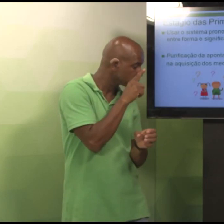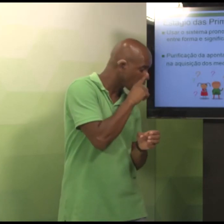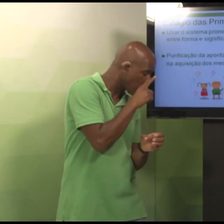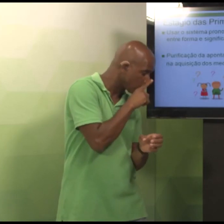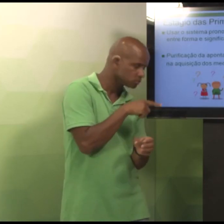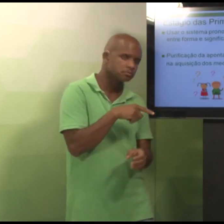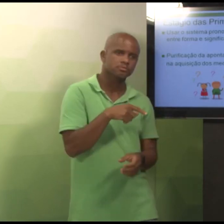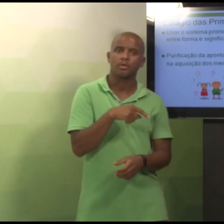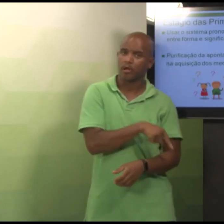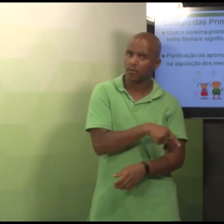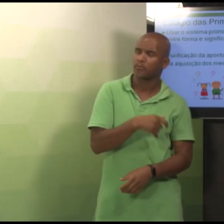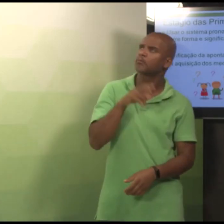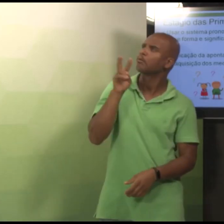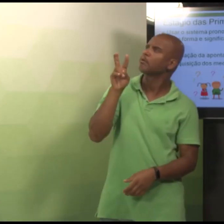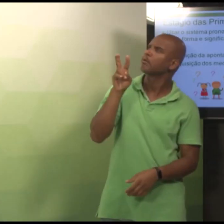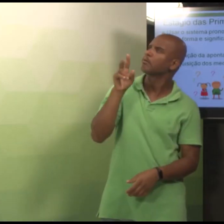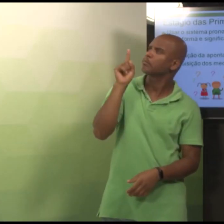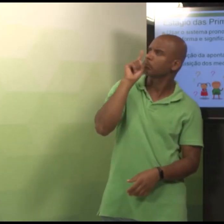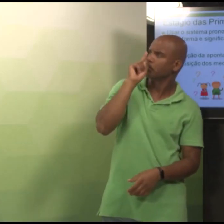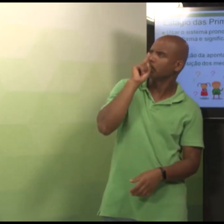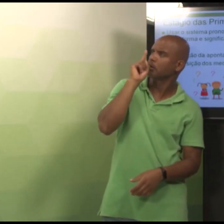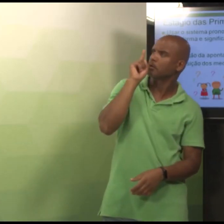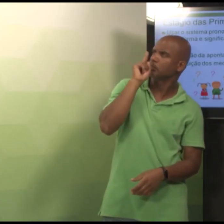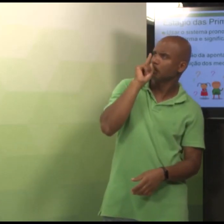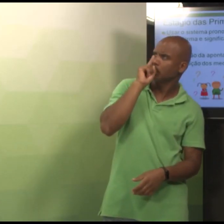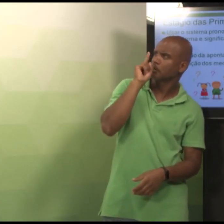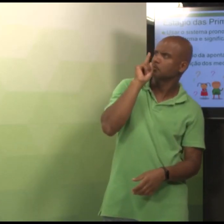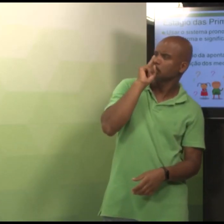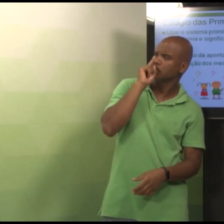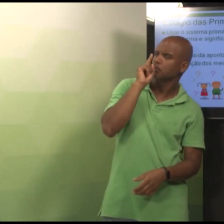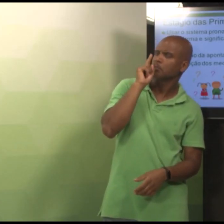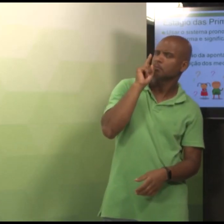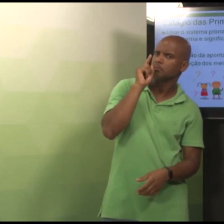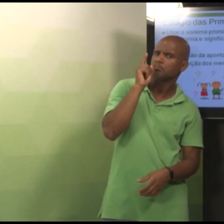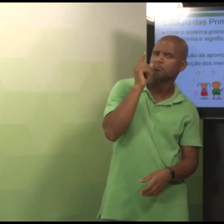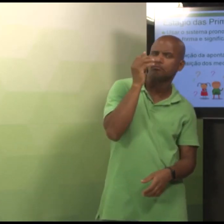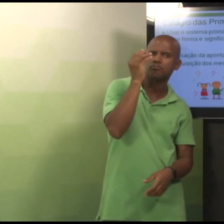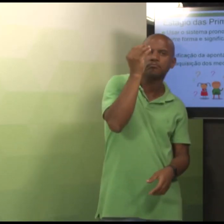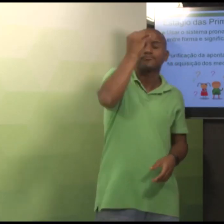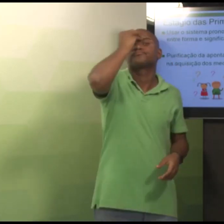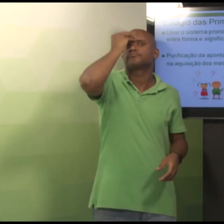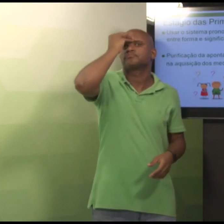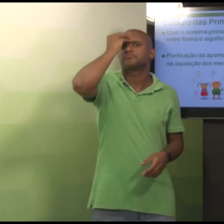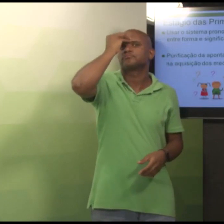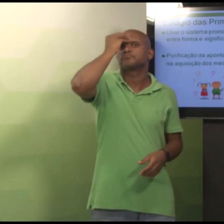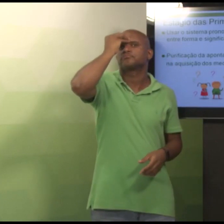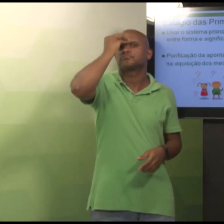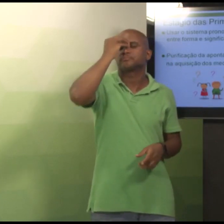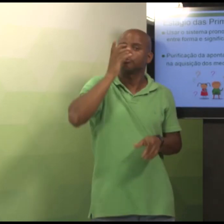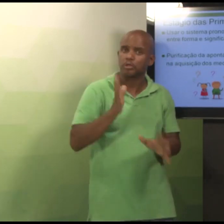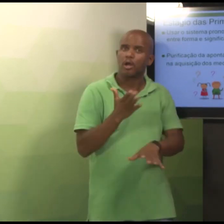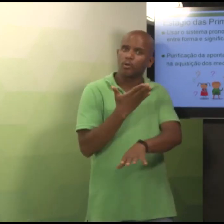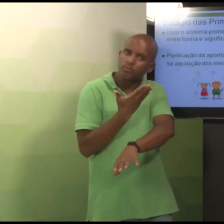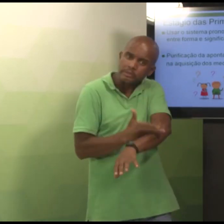Então, tá vendo? Pode aproveitar esse momento para trabalhar com a criança a apontação,